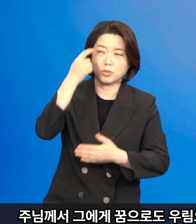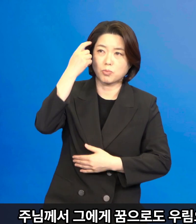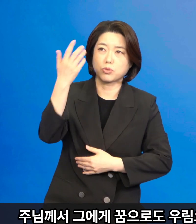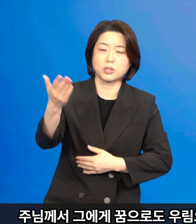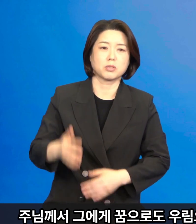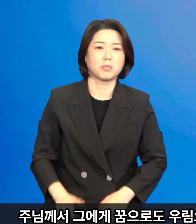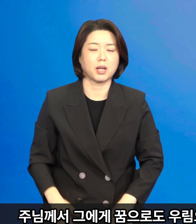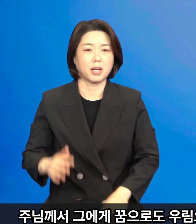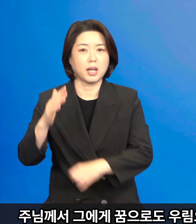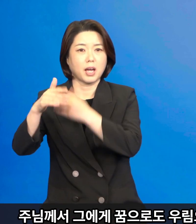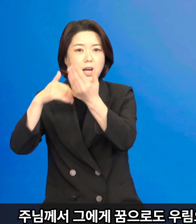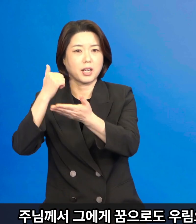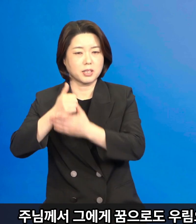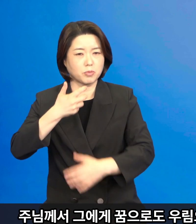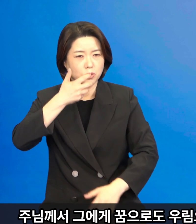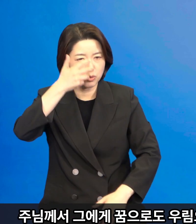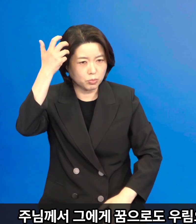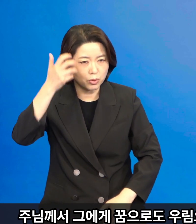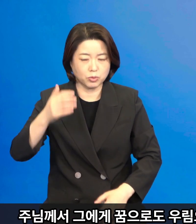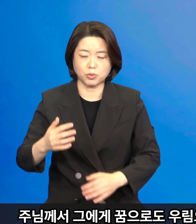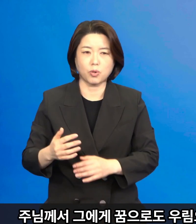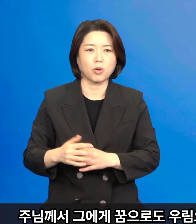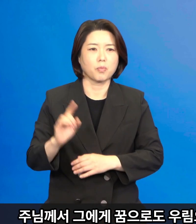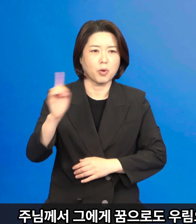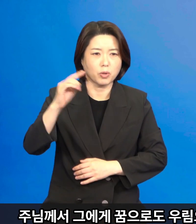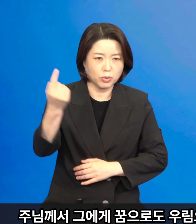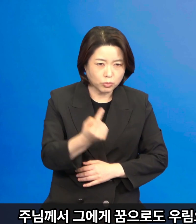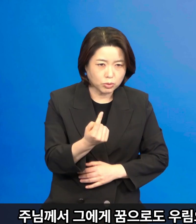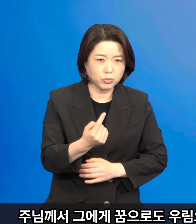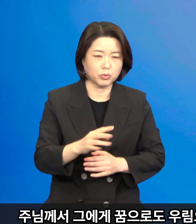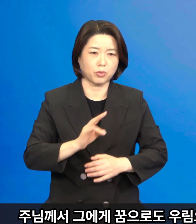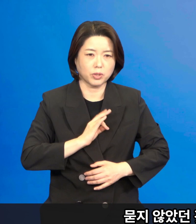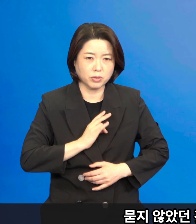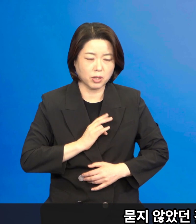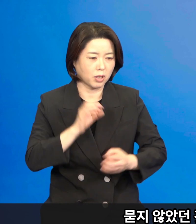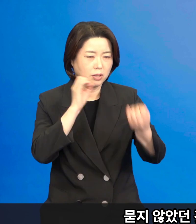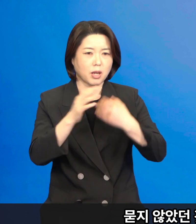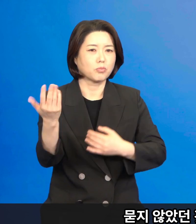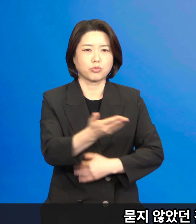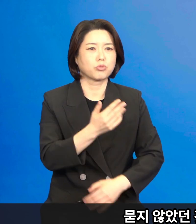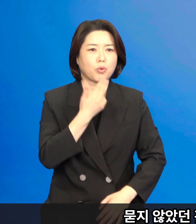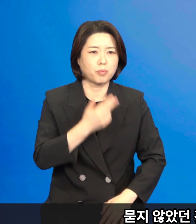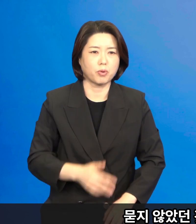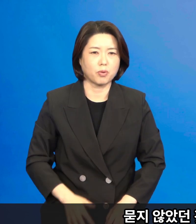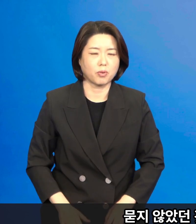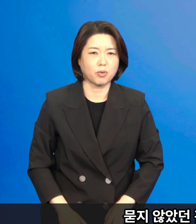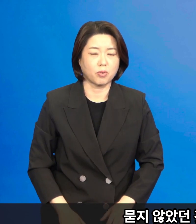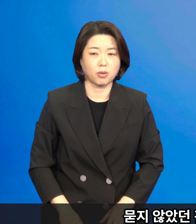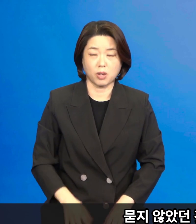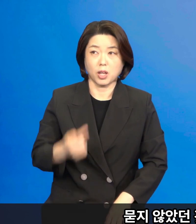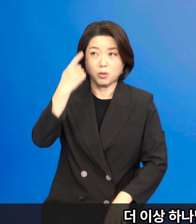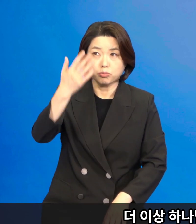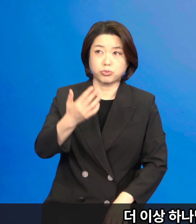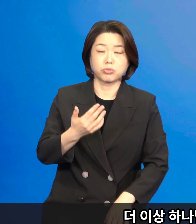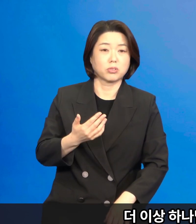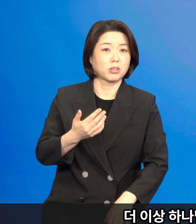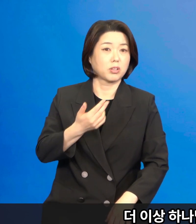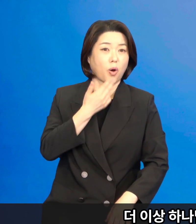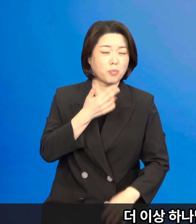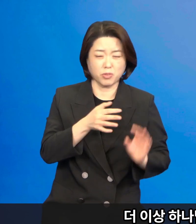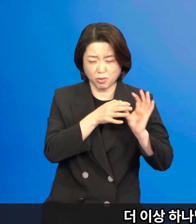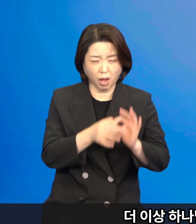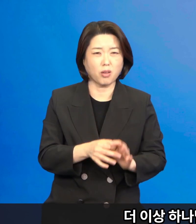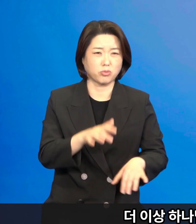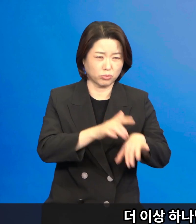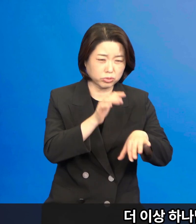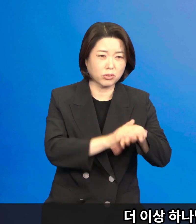그에게 꿈으로도 우림으로도 예언자로도 대답하여 주지 않으셨다. 묻지 않았던 것이 습관이었기 때문에 더 이상 하나님